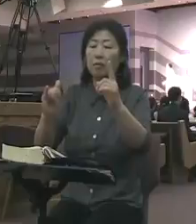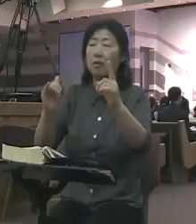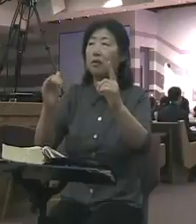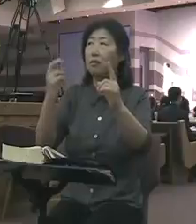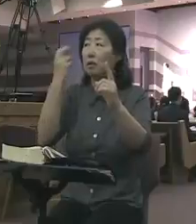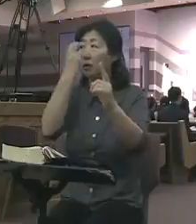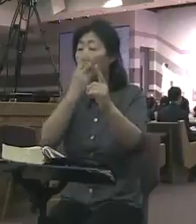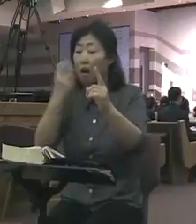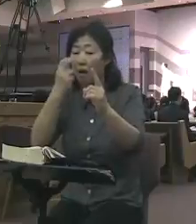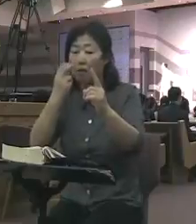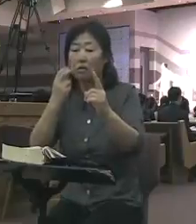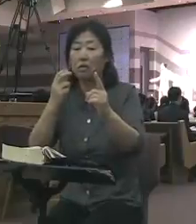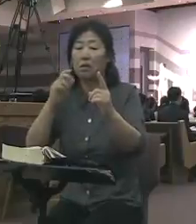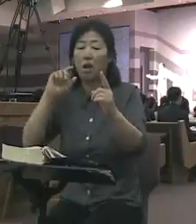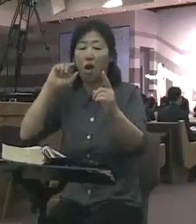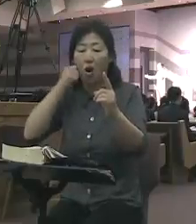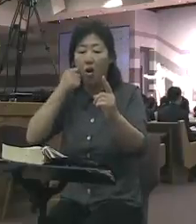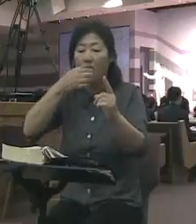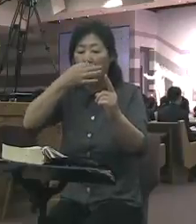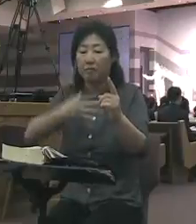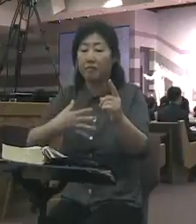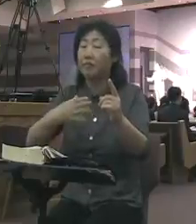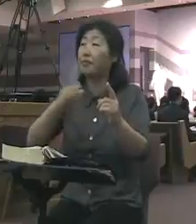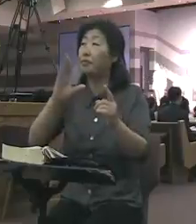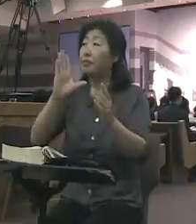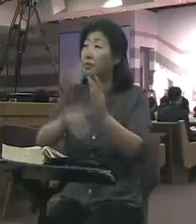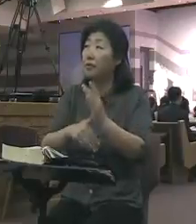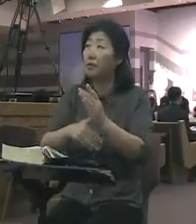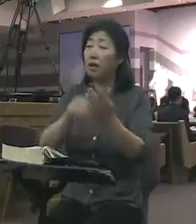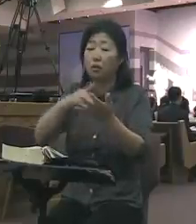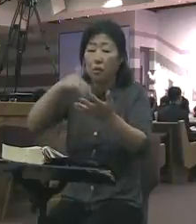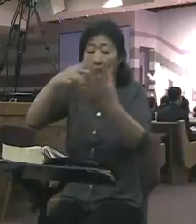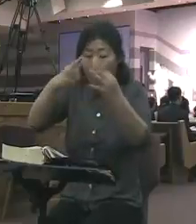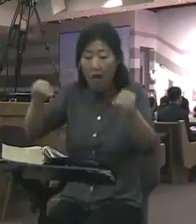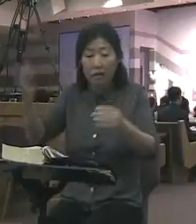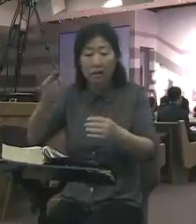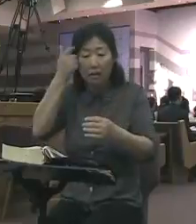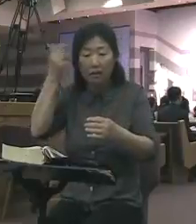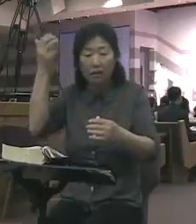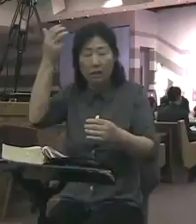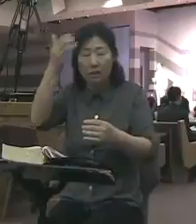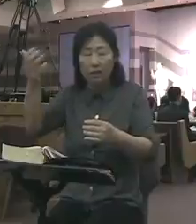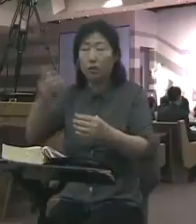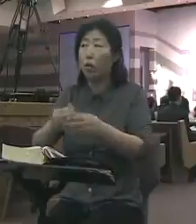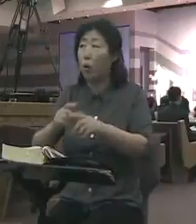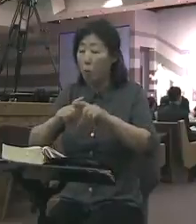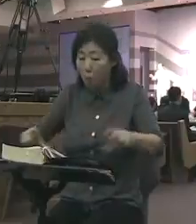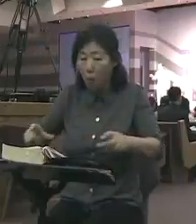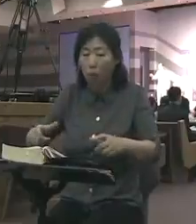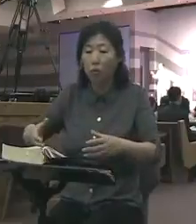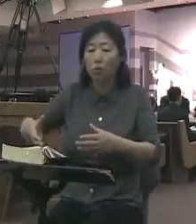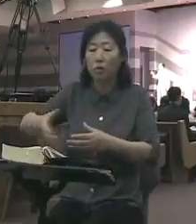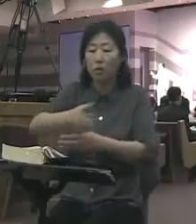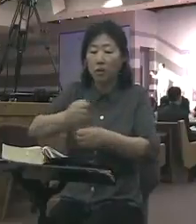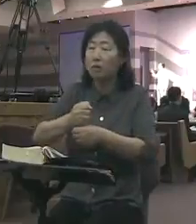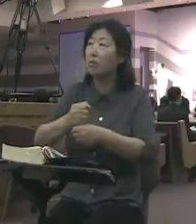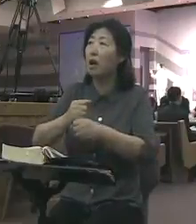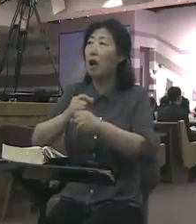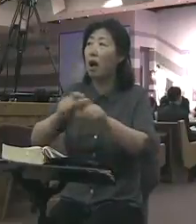케어하기에 벅찬데 수많은 영혼들을 섬기며 케어한다는 것은 보통 짐이 아닙니다. 무겁습니다. 어느 때는 숨이